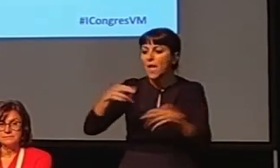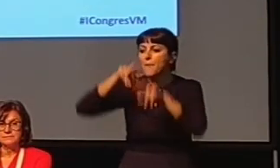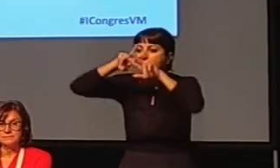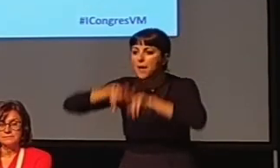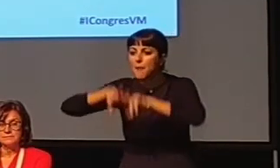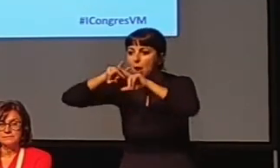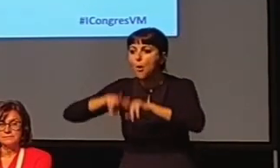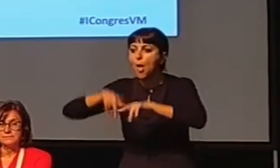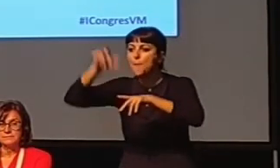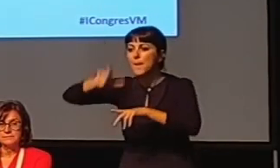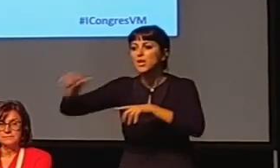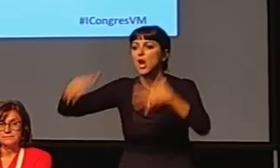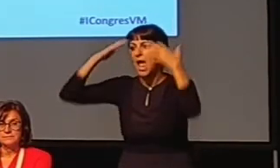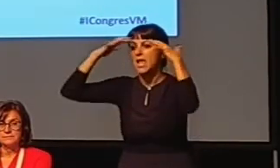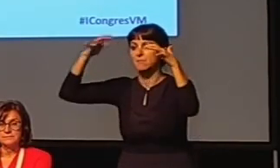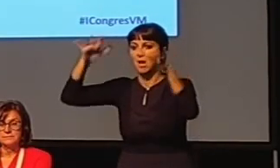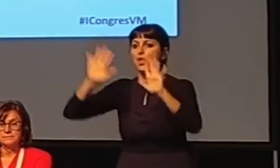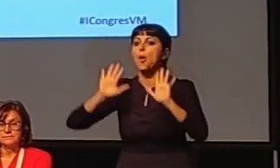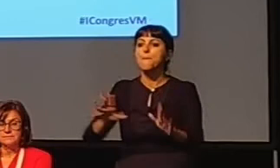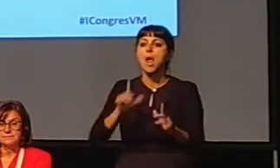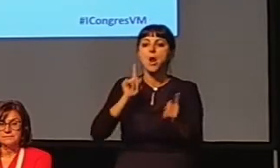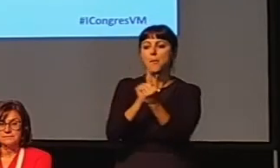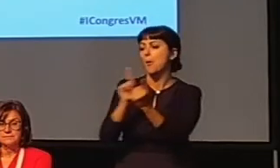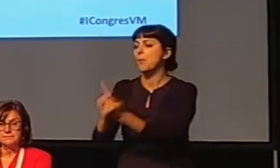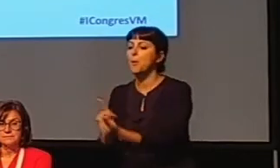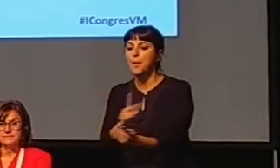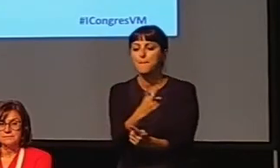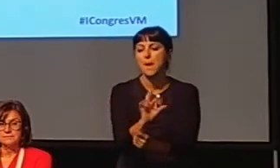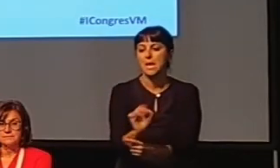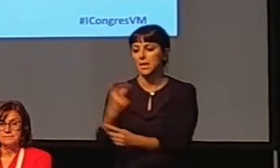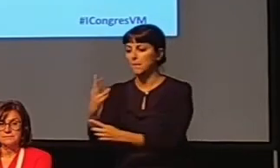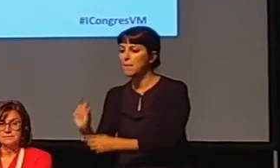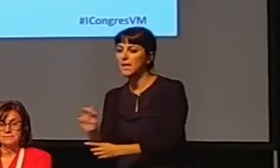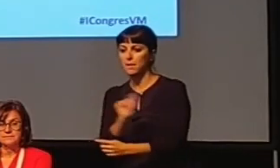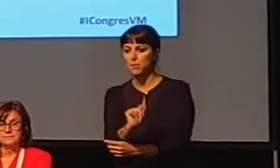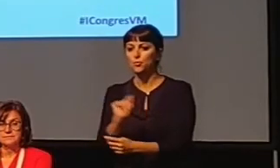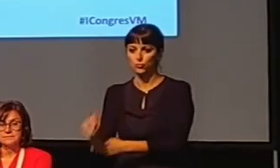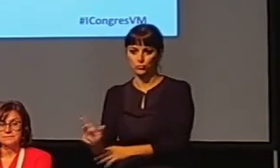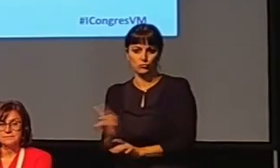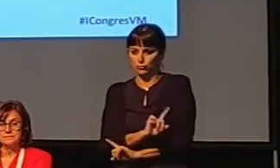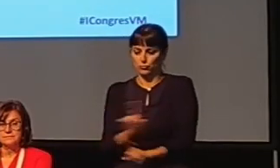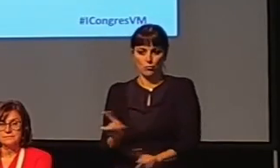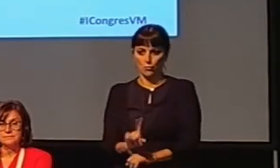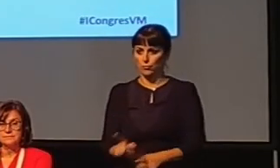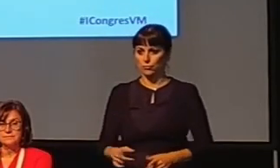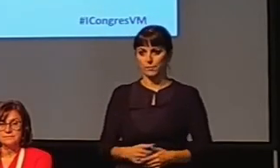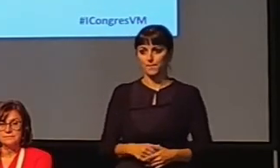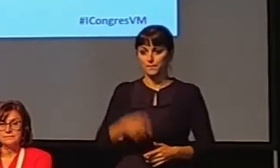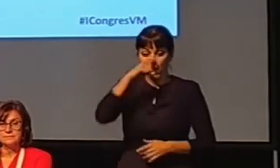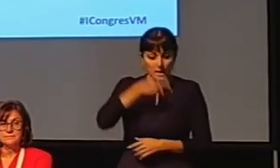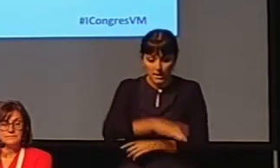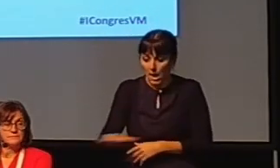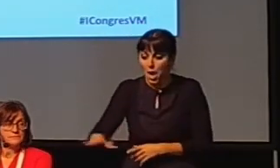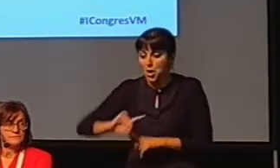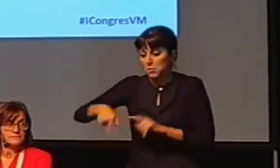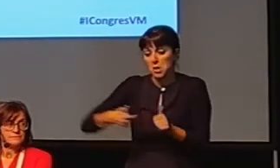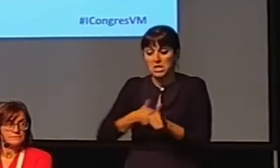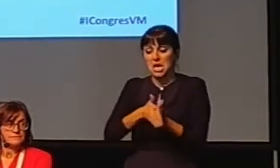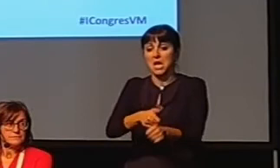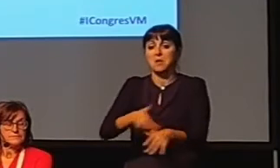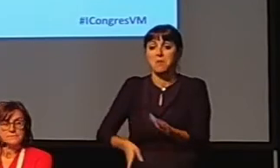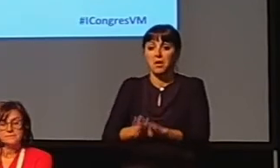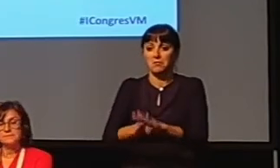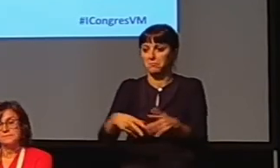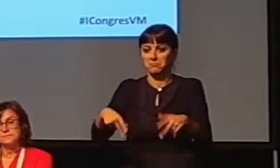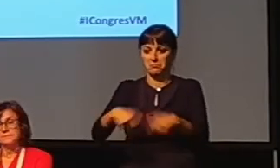por expertos y no en 2 sesiones de 20 minutos, como está pasando actualmente. Y estos niños después no tienen un seguimiento.